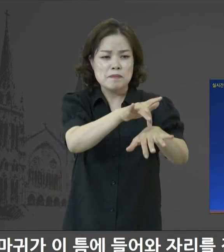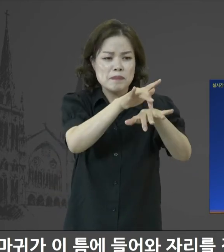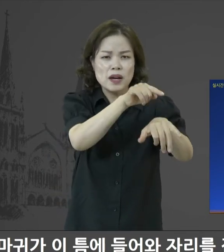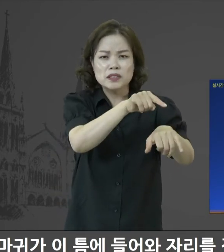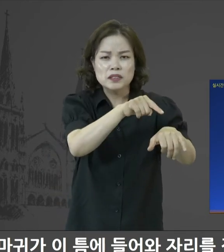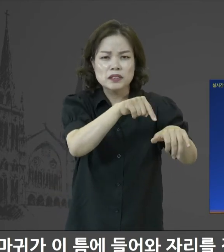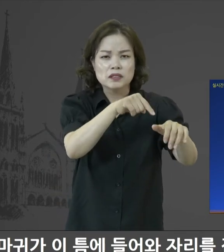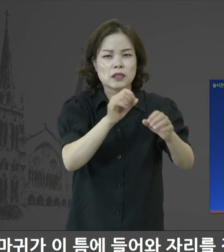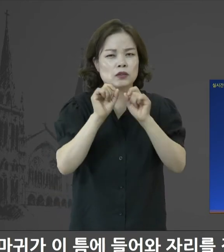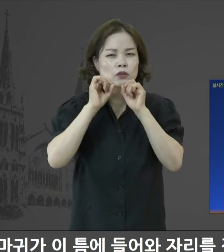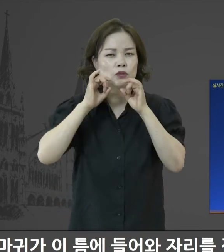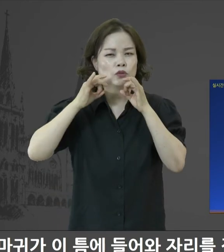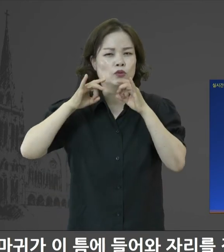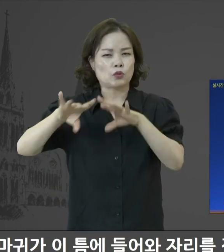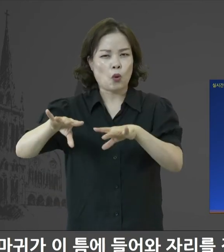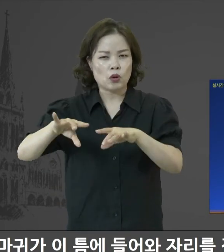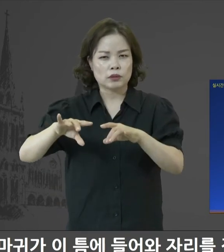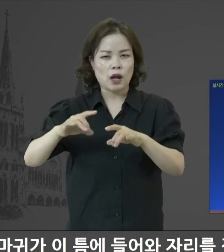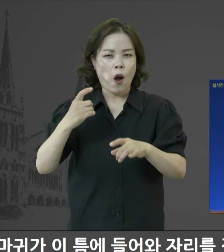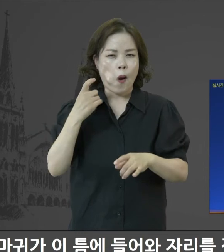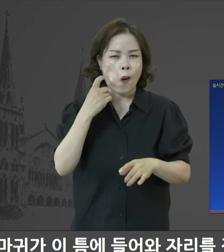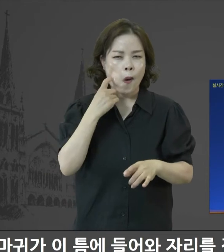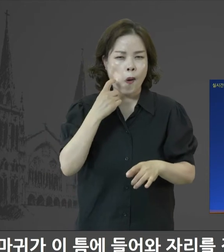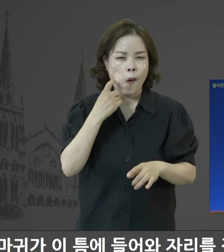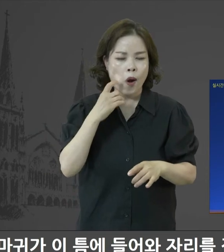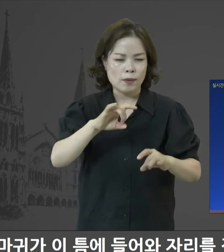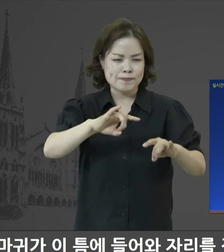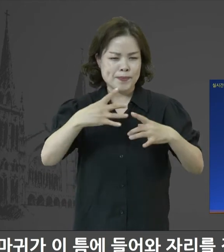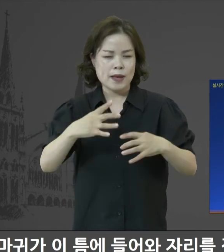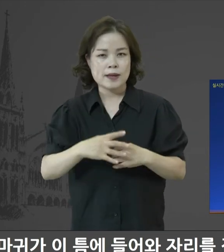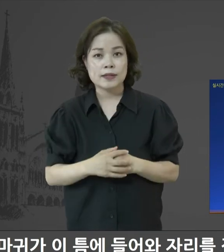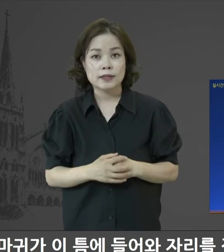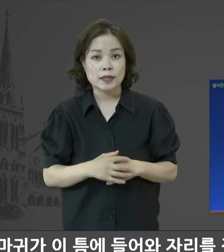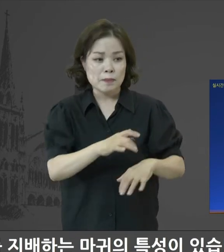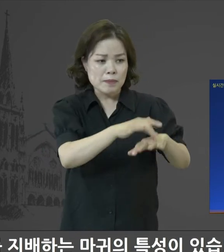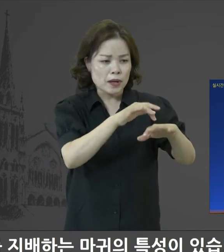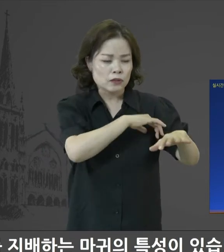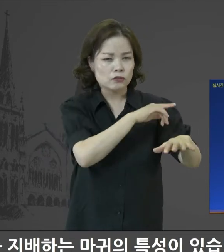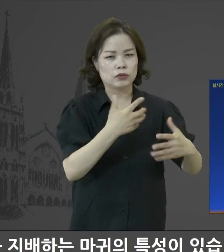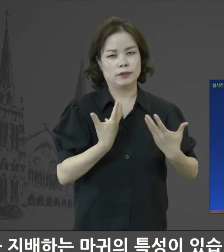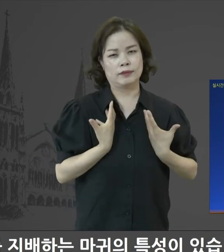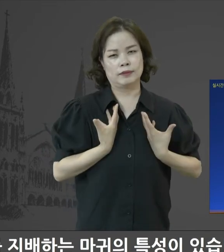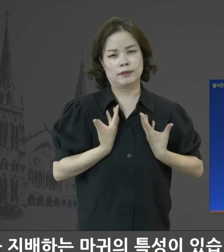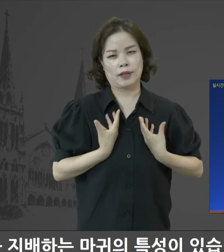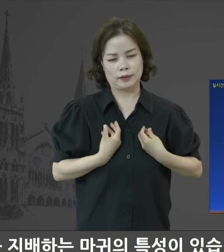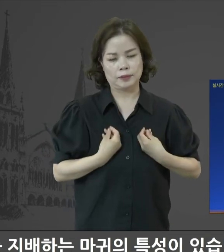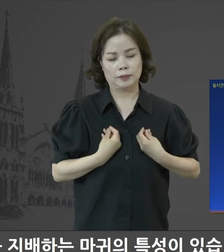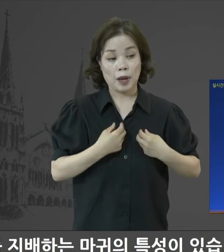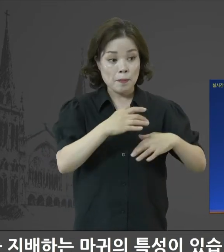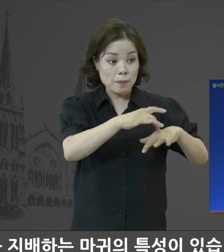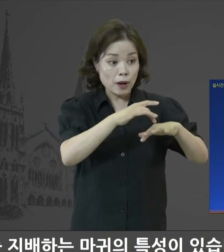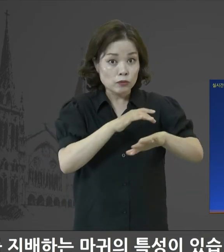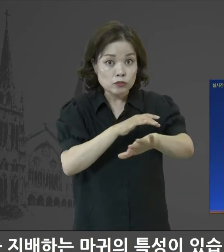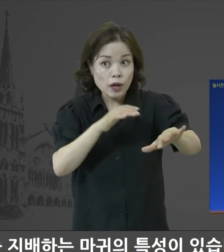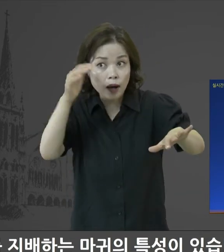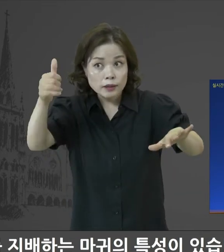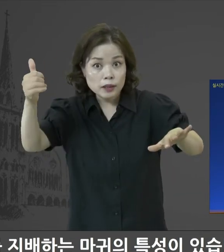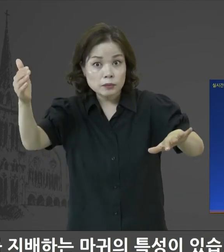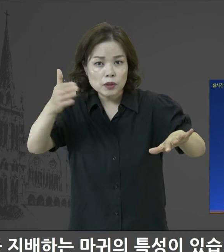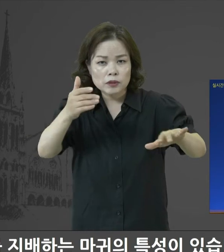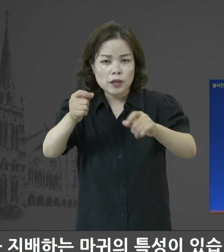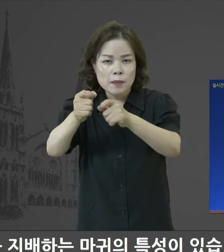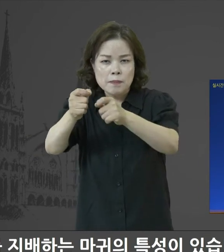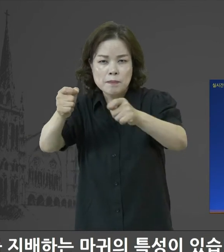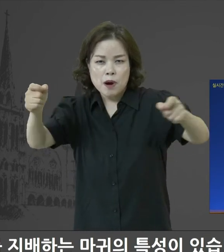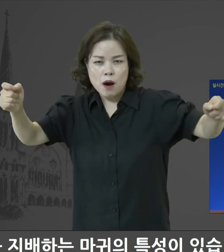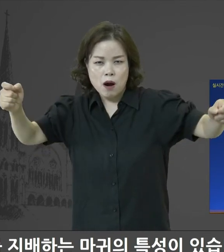속성은 속이는 것이죠. 마귀는 거짓입니다. 마귀는 우리를 낙심시키죠. 마귀는 우리를 하나님으로부터